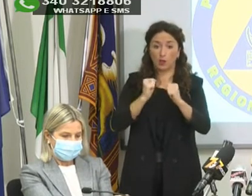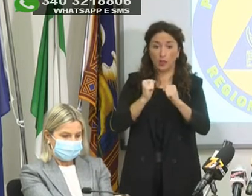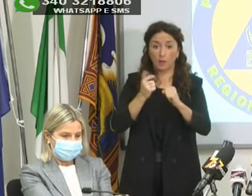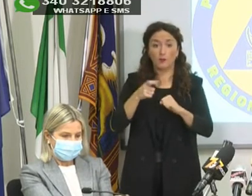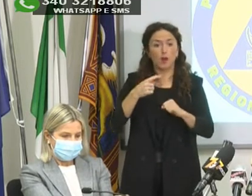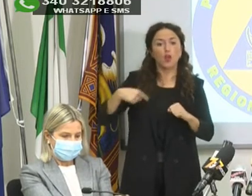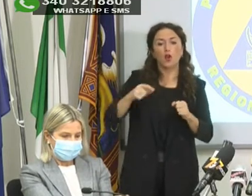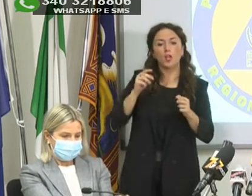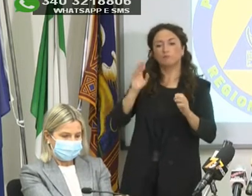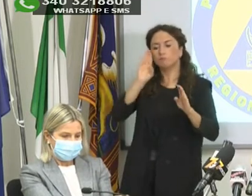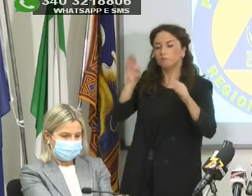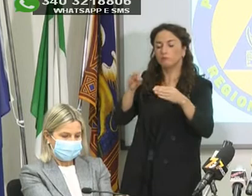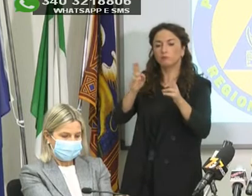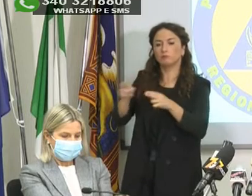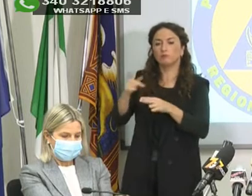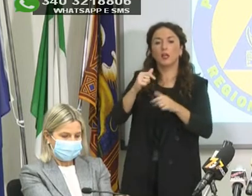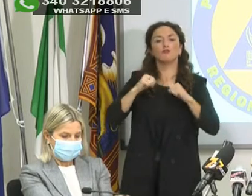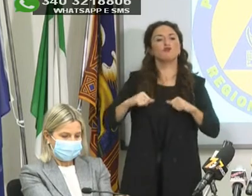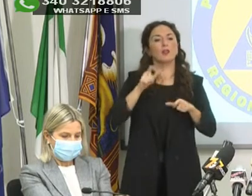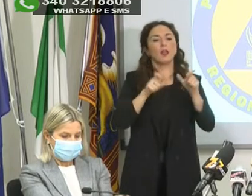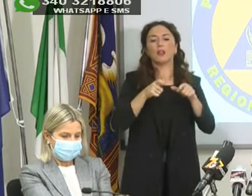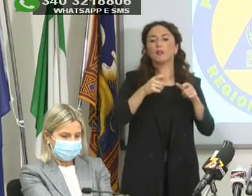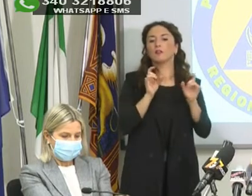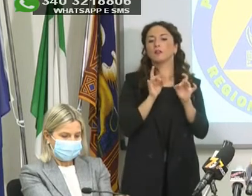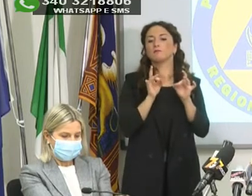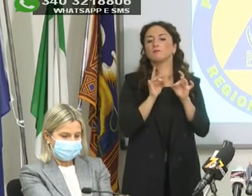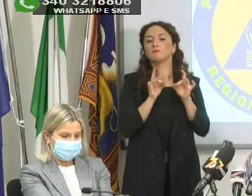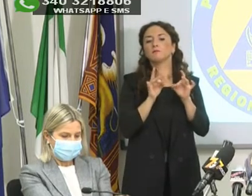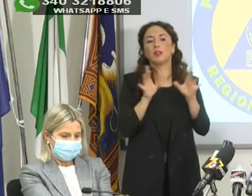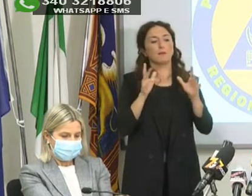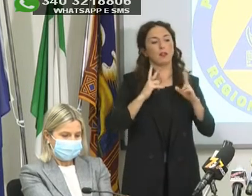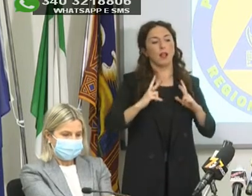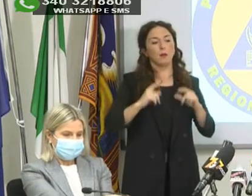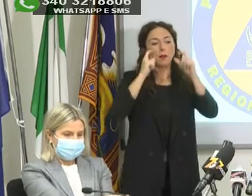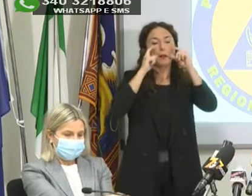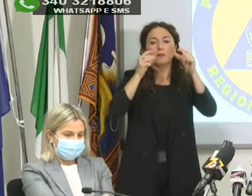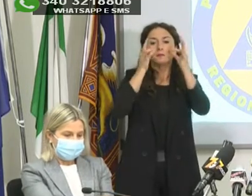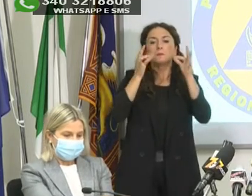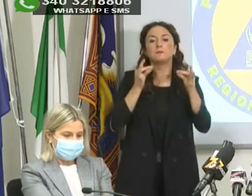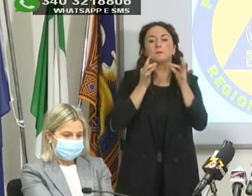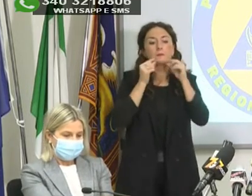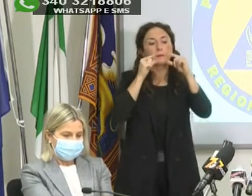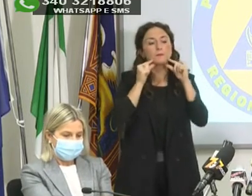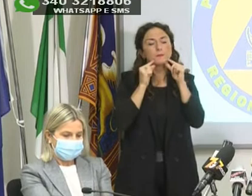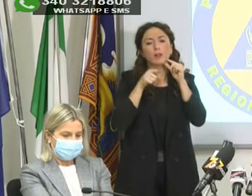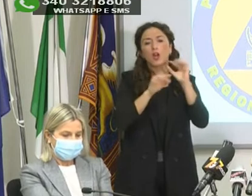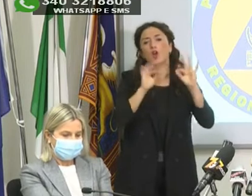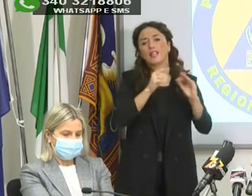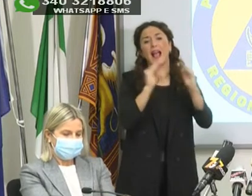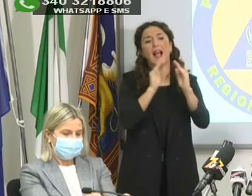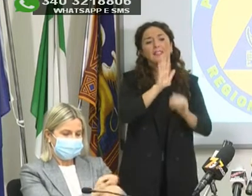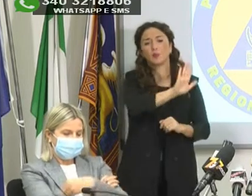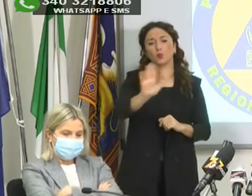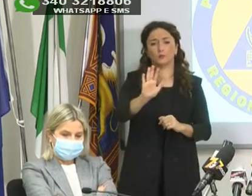ci occupiamo degli ospedali e il cittadino va via con la mascherina così. Così potete lasciarla a casa la